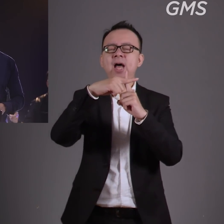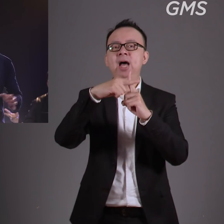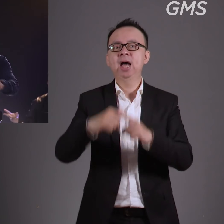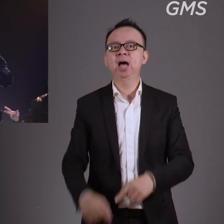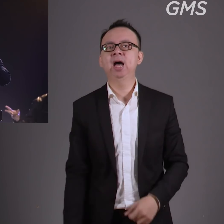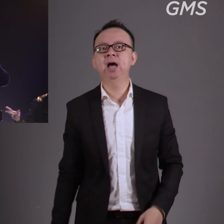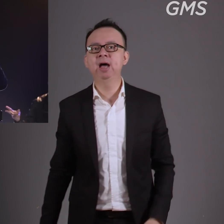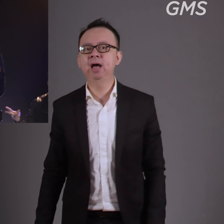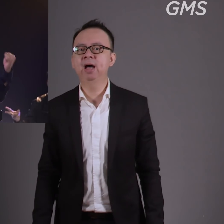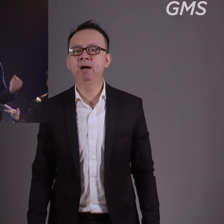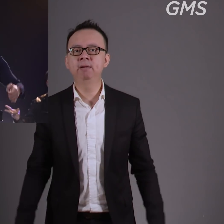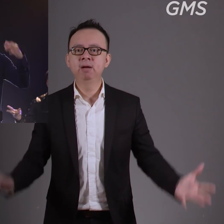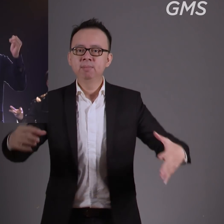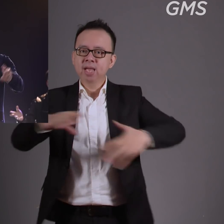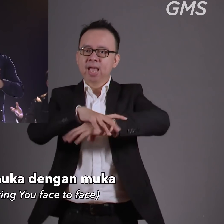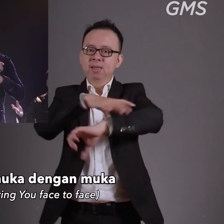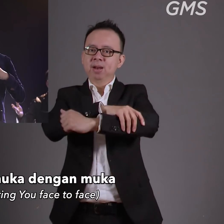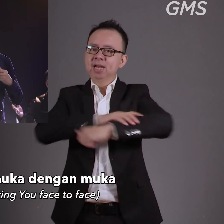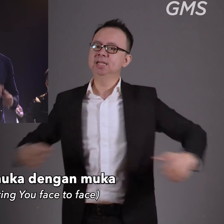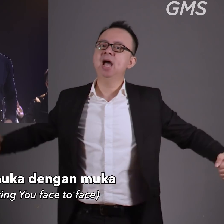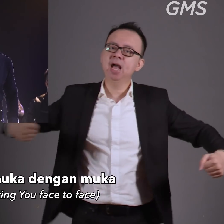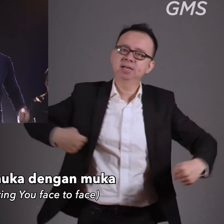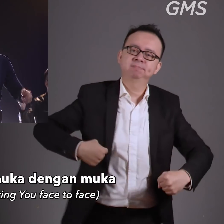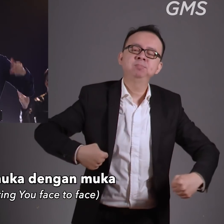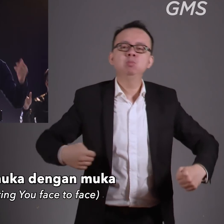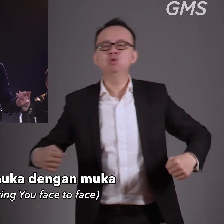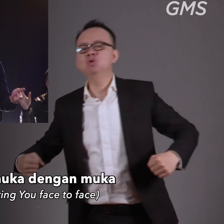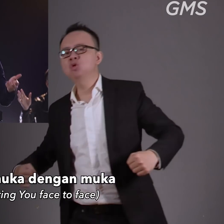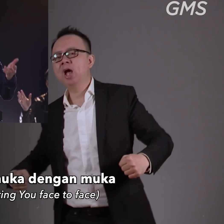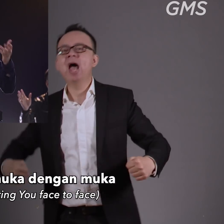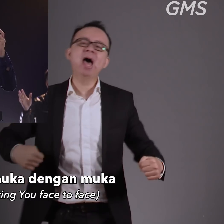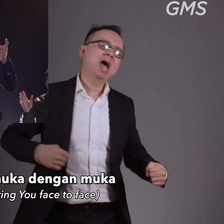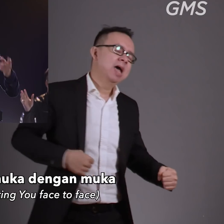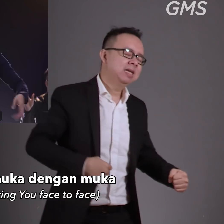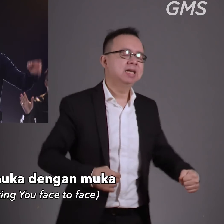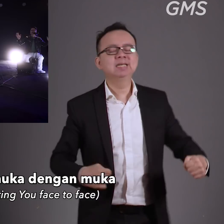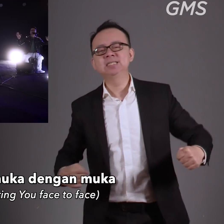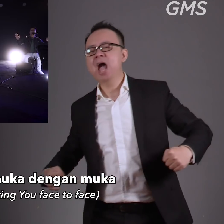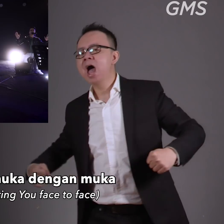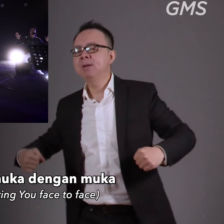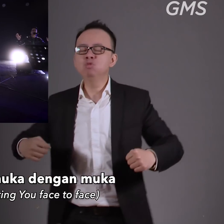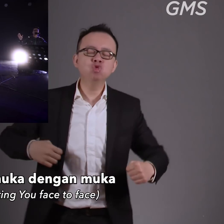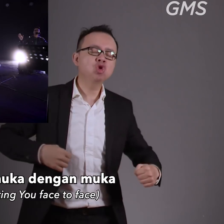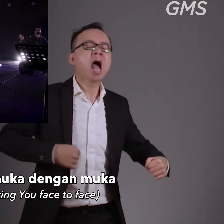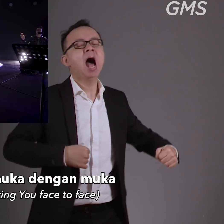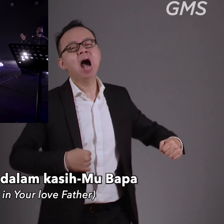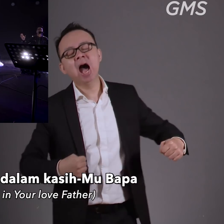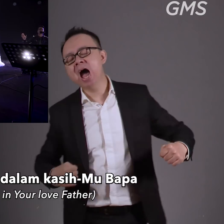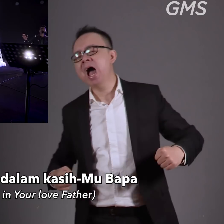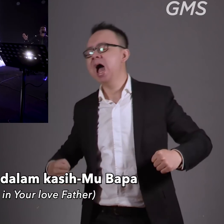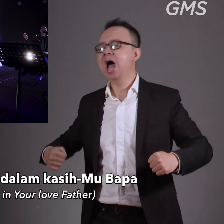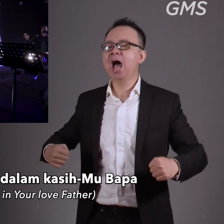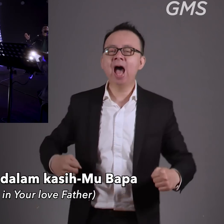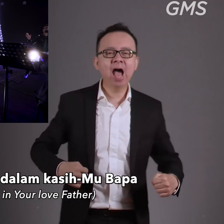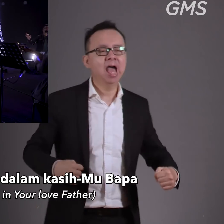bait-Mu. Bergandeng tangan per family, bertemu muka dengan